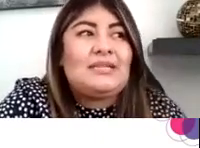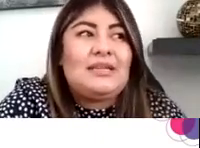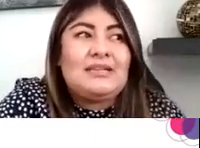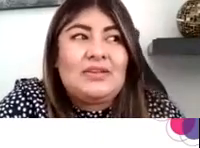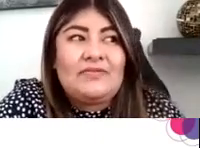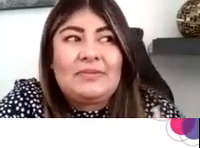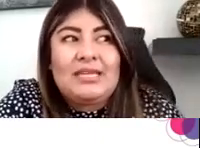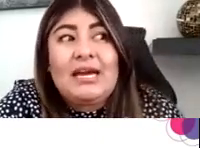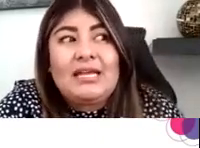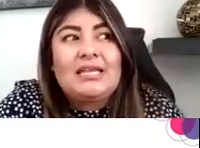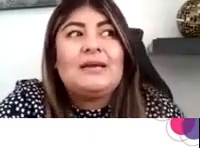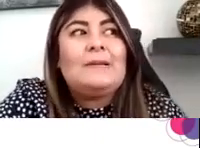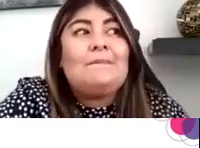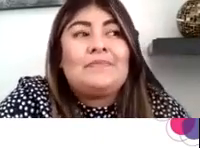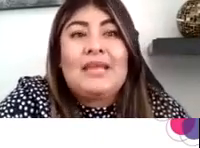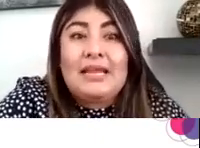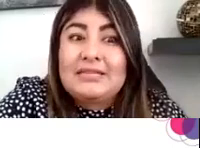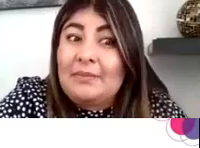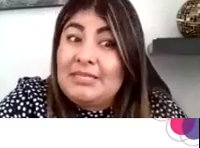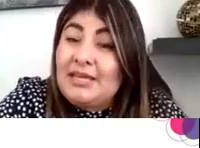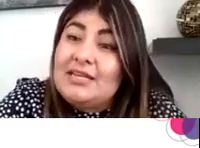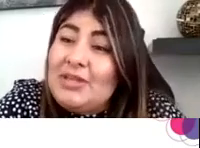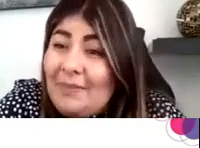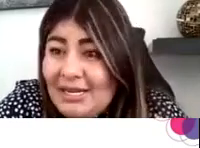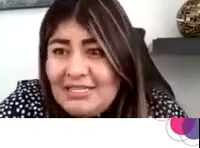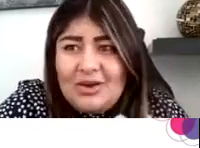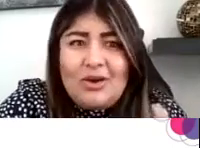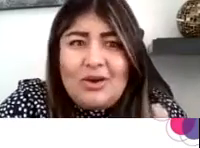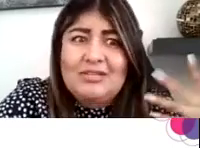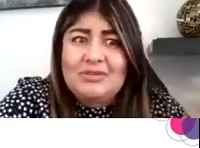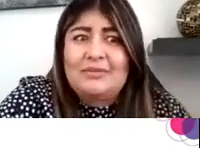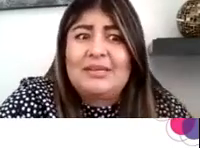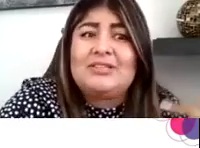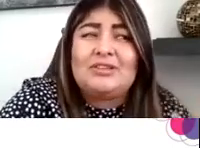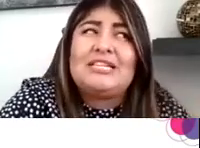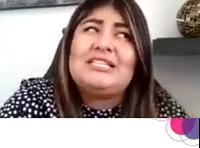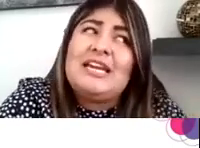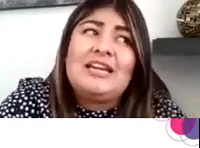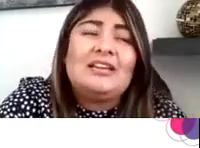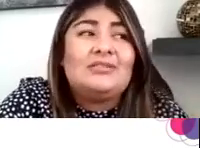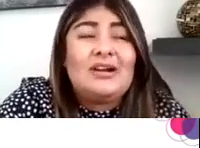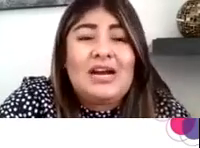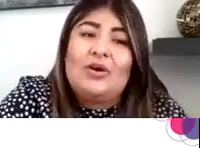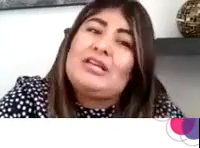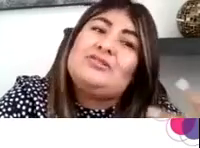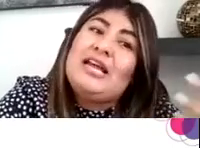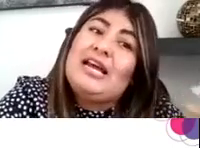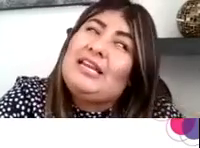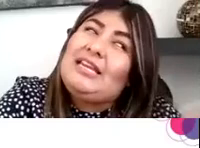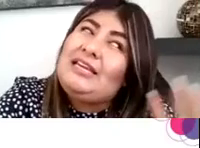es una enfermedad, que la discapacidad es una maldición, que es una bendición del cielo, o que son